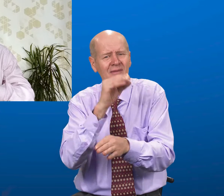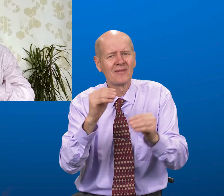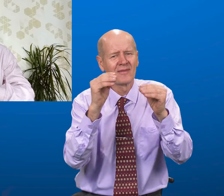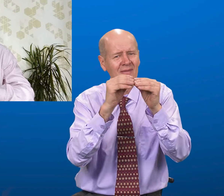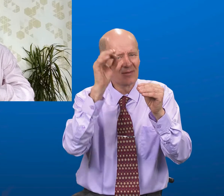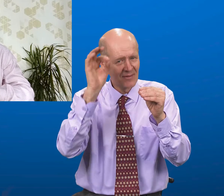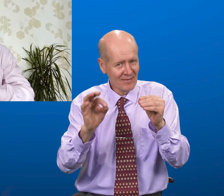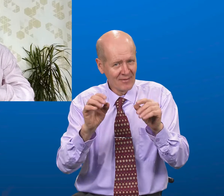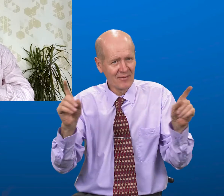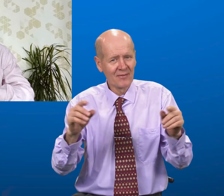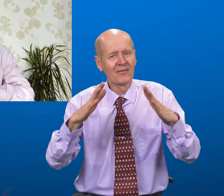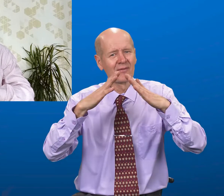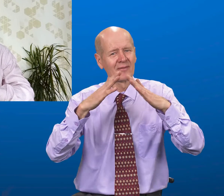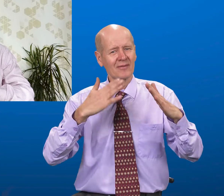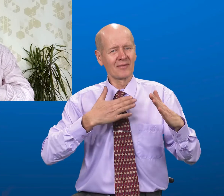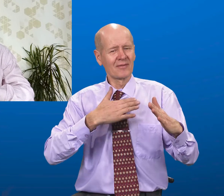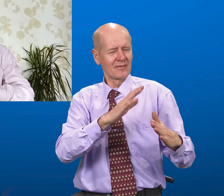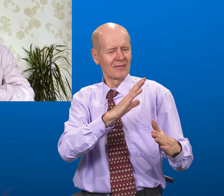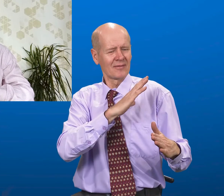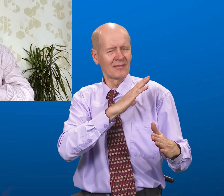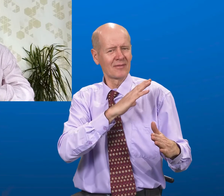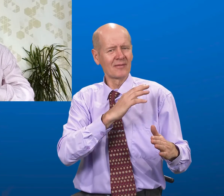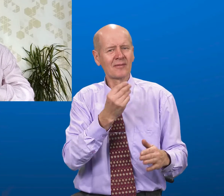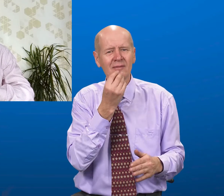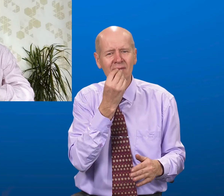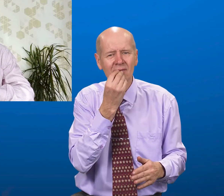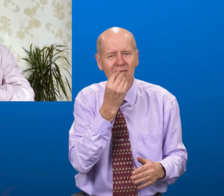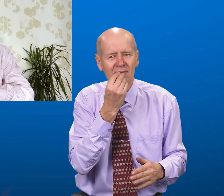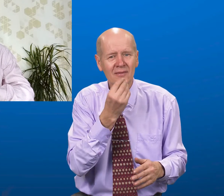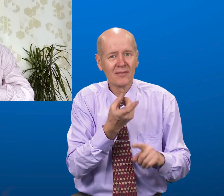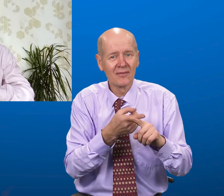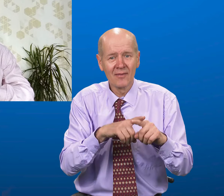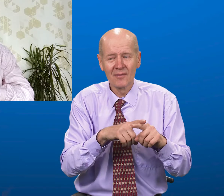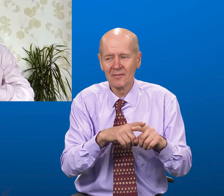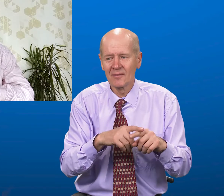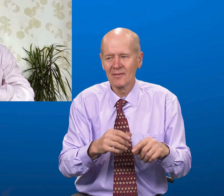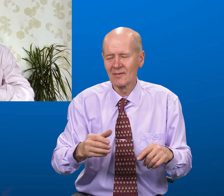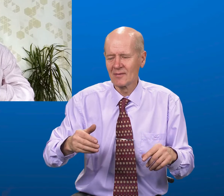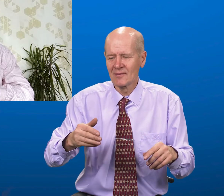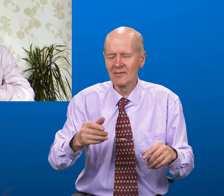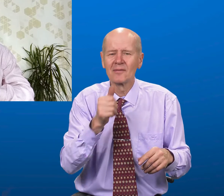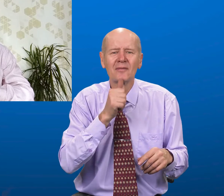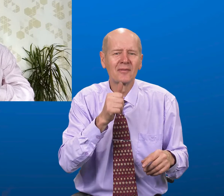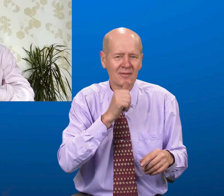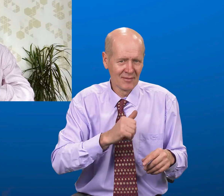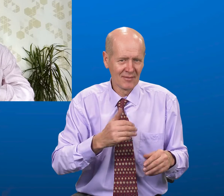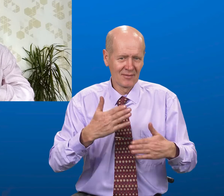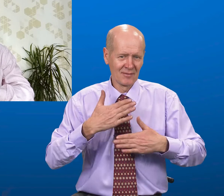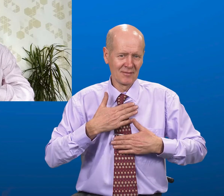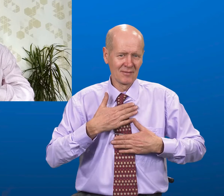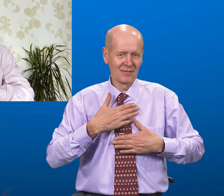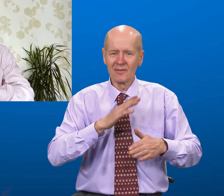«Принесите все десятины в дом хранилища, чтобы в доме моем была пища. И хотя в этом испытайте меня, говорит Господь